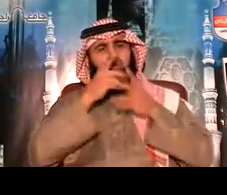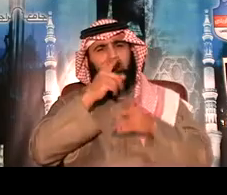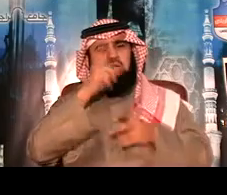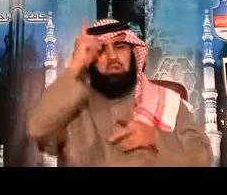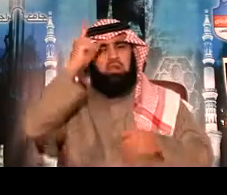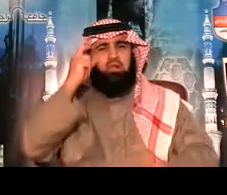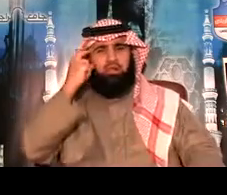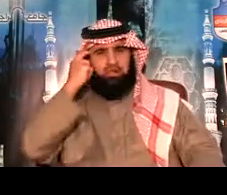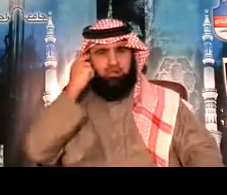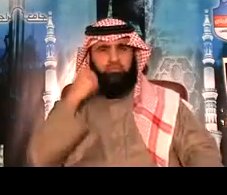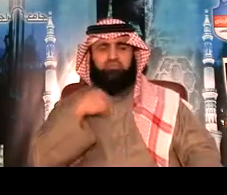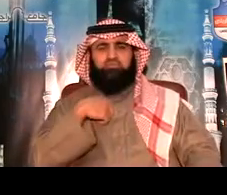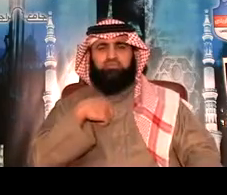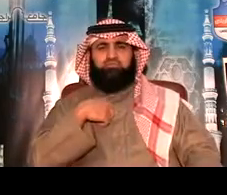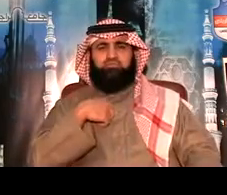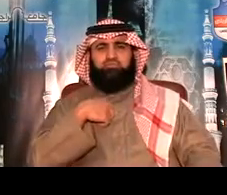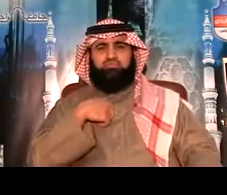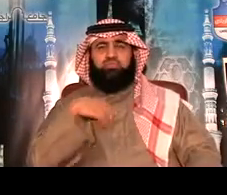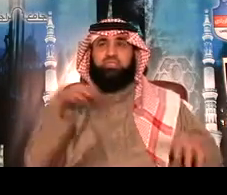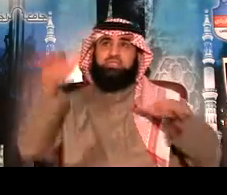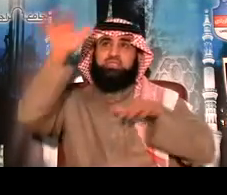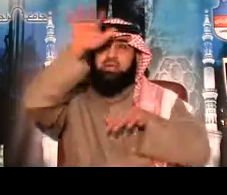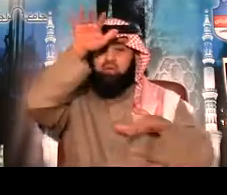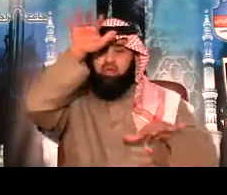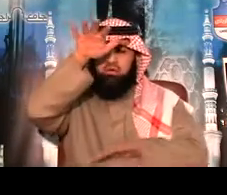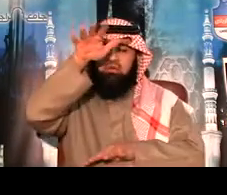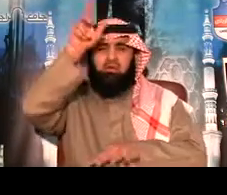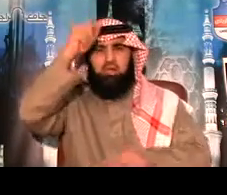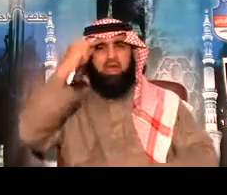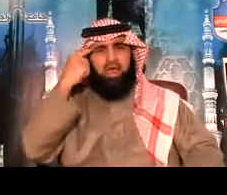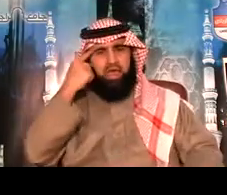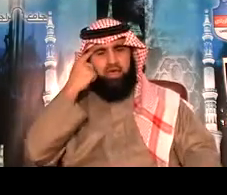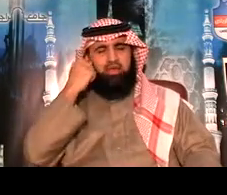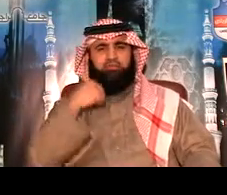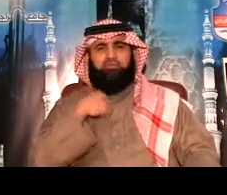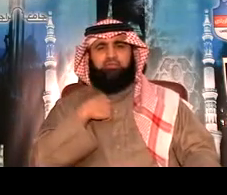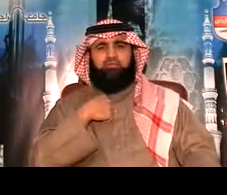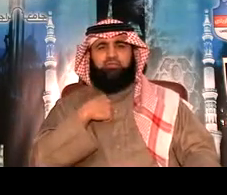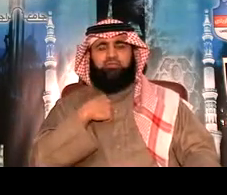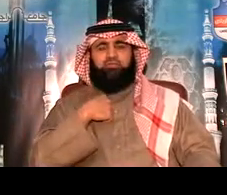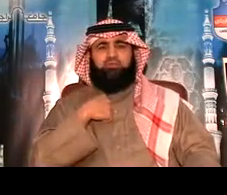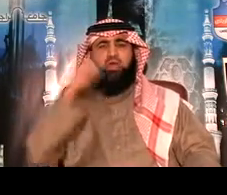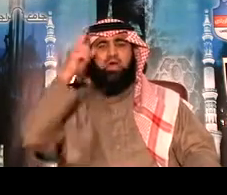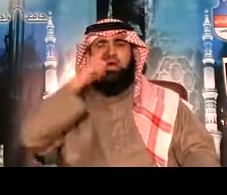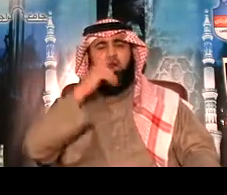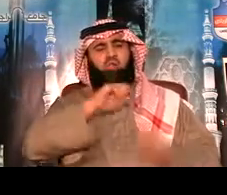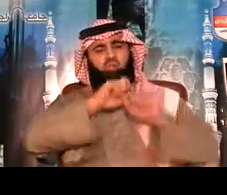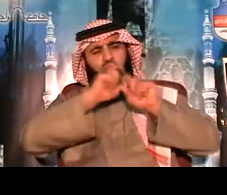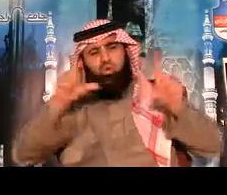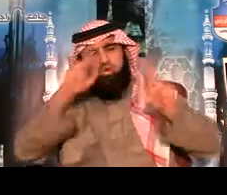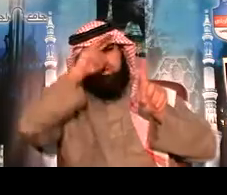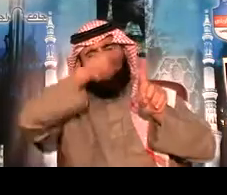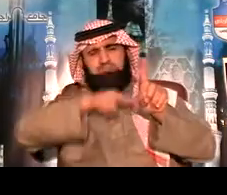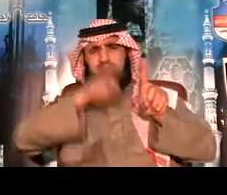الله، ويعلم ما في السماوات وما في الأرض. يعلم حقيقة أمر هؤلاء الذين